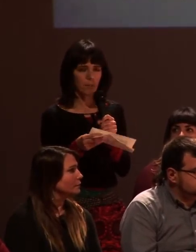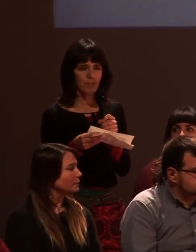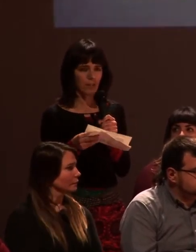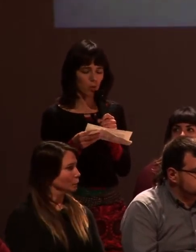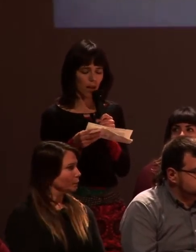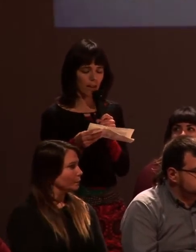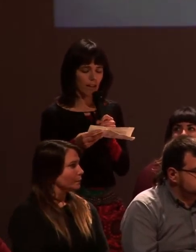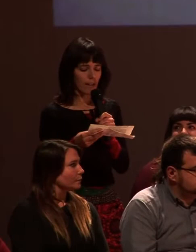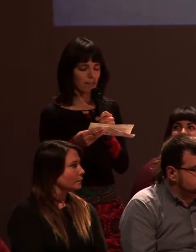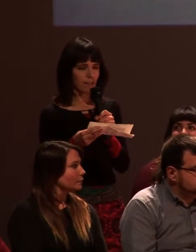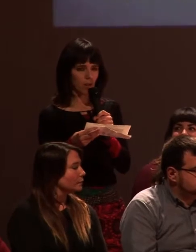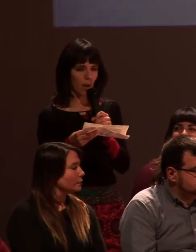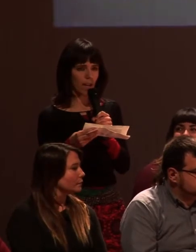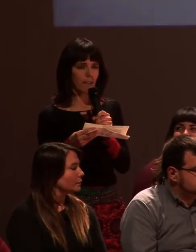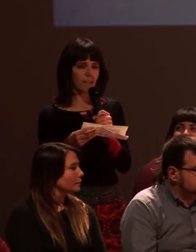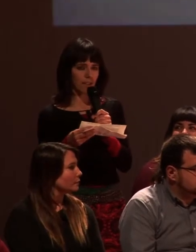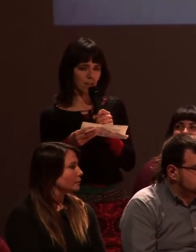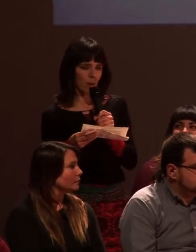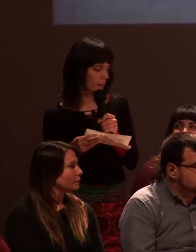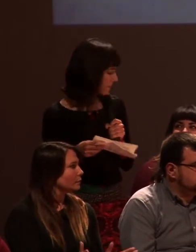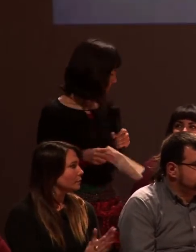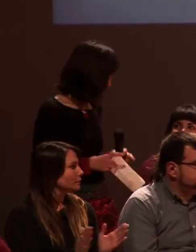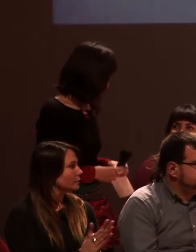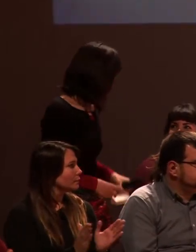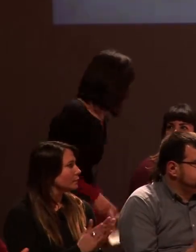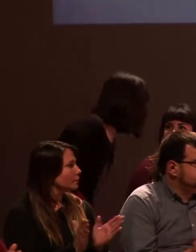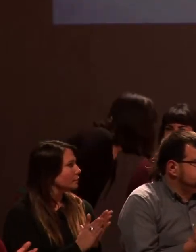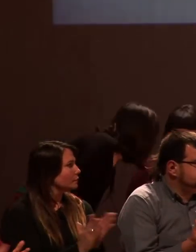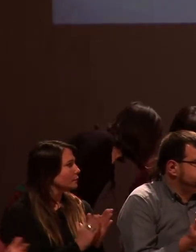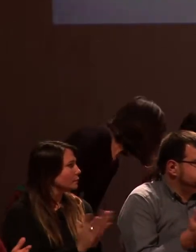gay, bisexual, intersexual i transexual.